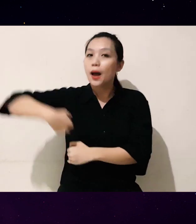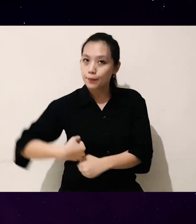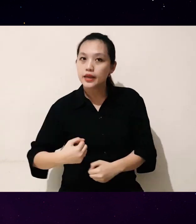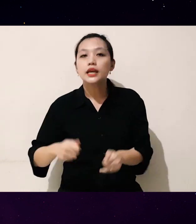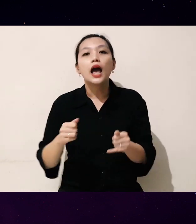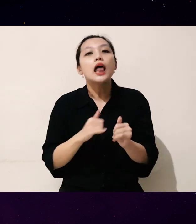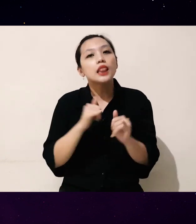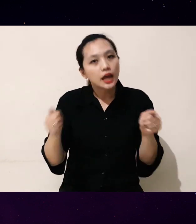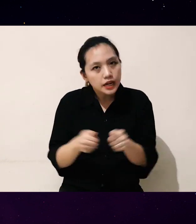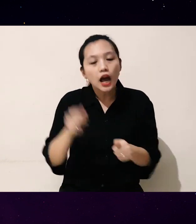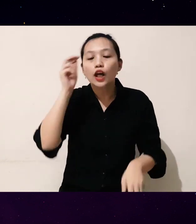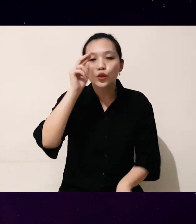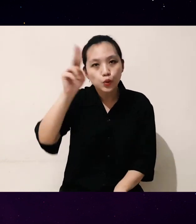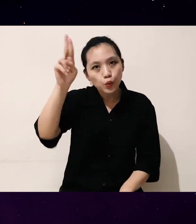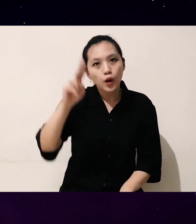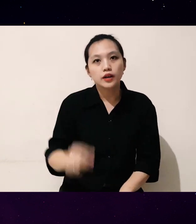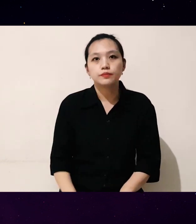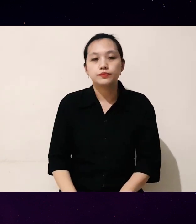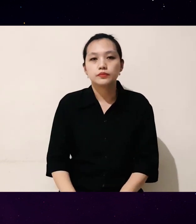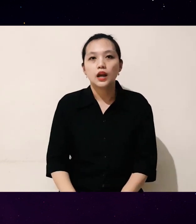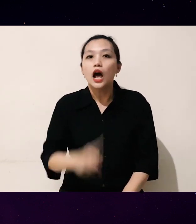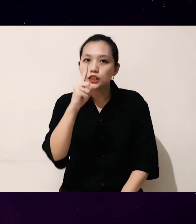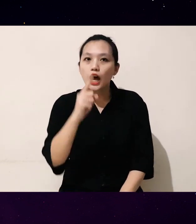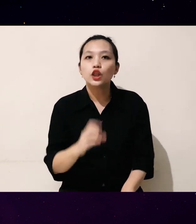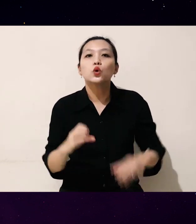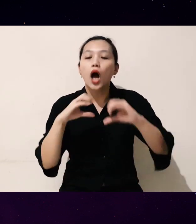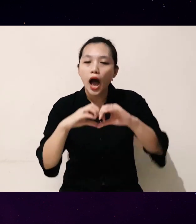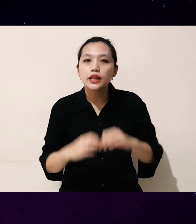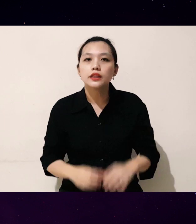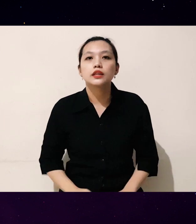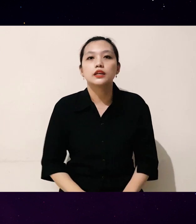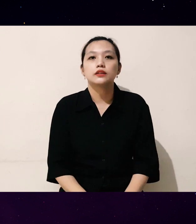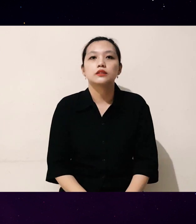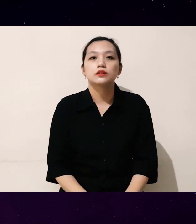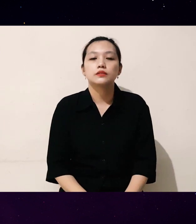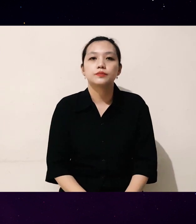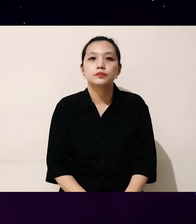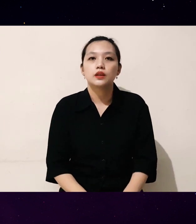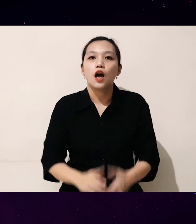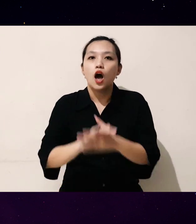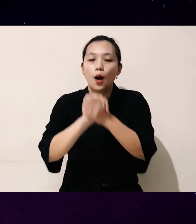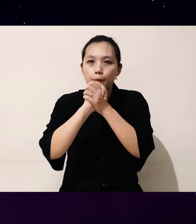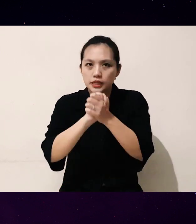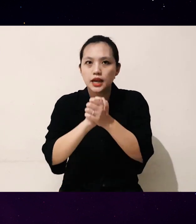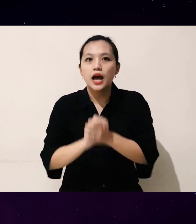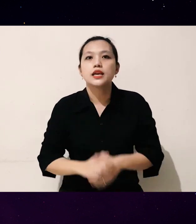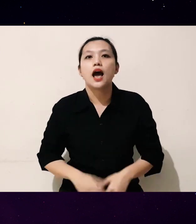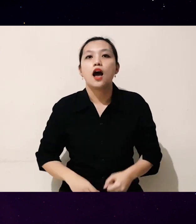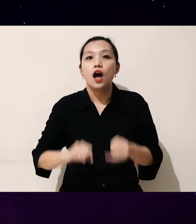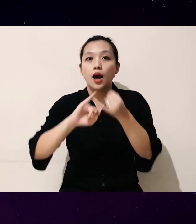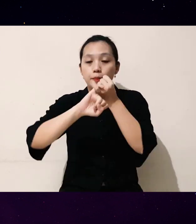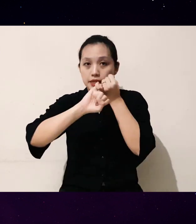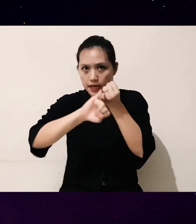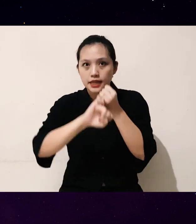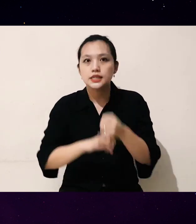capai. Berjalan bersama dengan Tuhan adalah pada saat Anda dengan Tuhan menjadi sehati